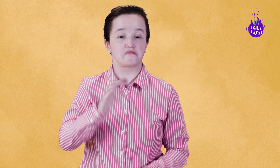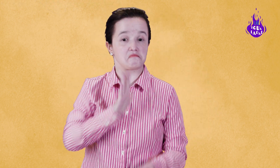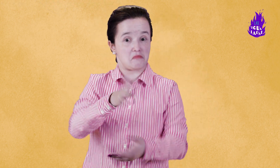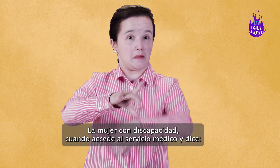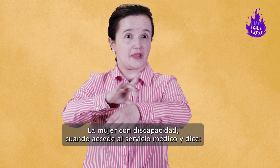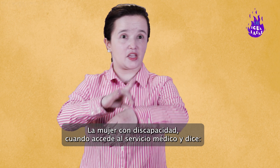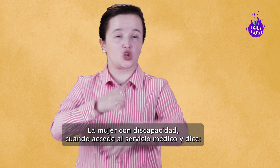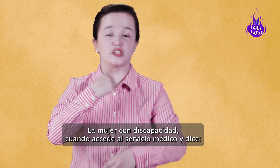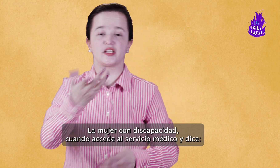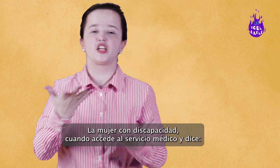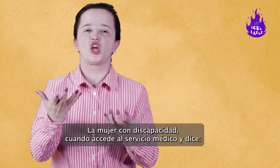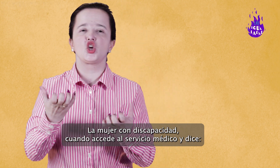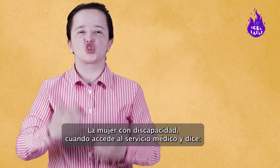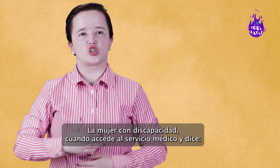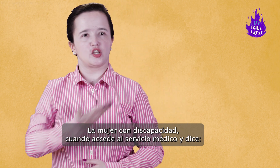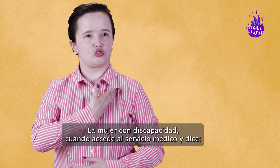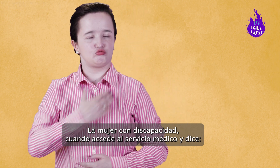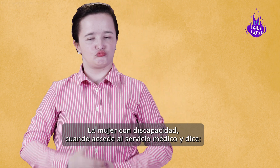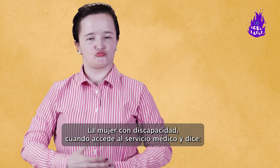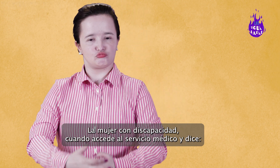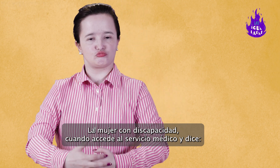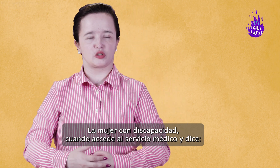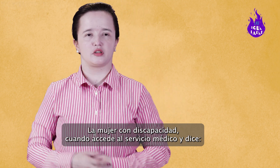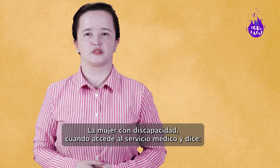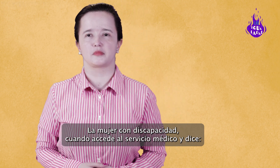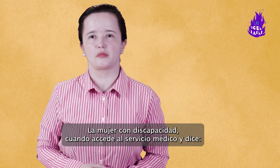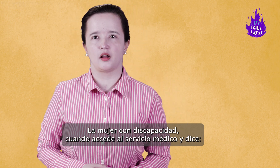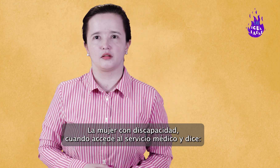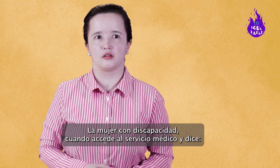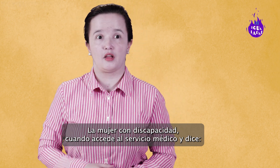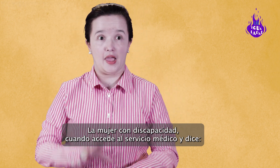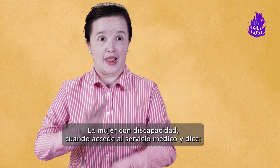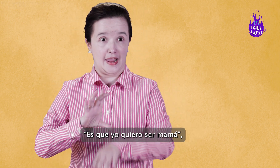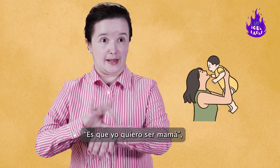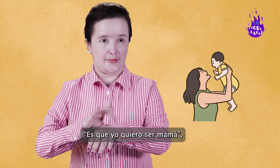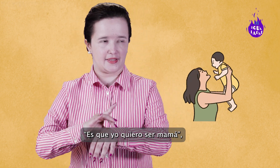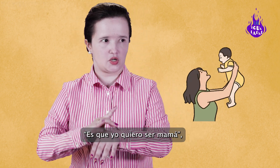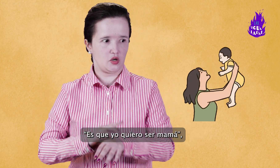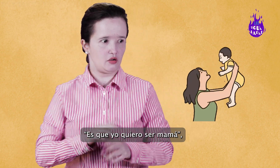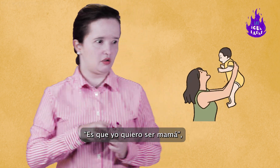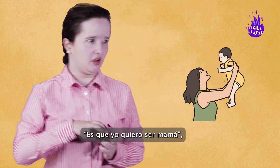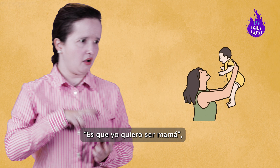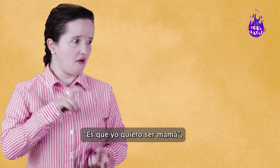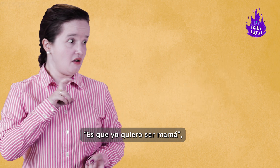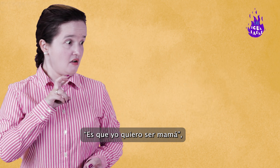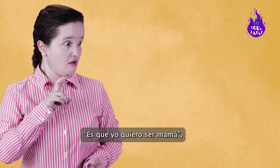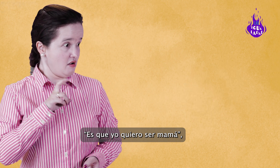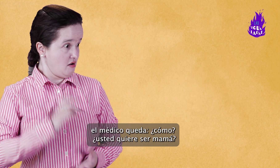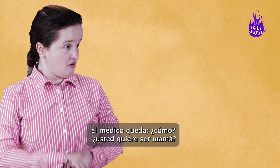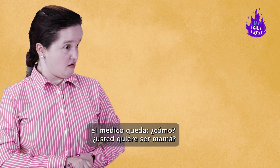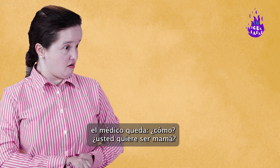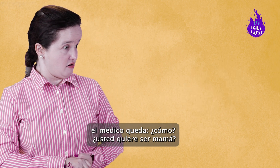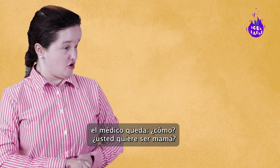La mujer con discapacidad cuando accede al servicio médico le dicen, es que yo quiero ser mamá. Y el médico queda,